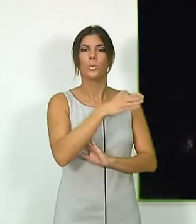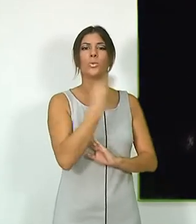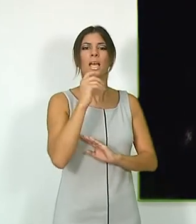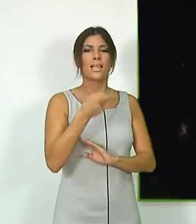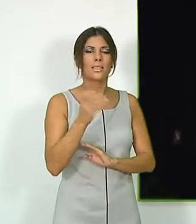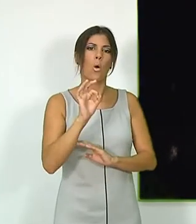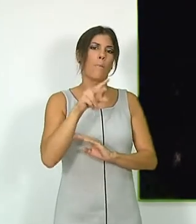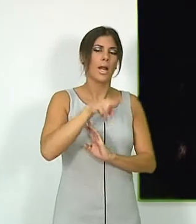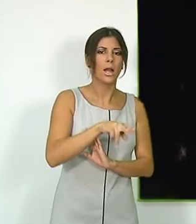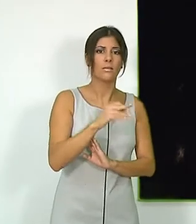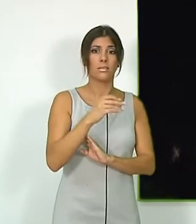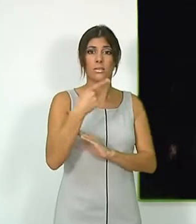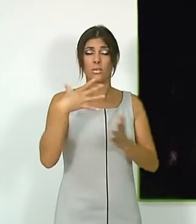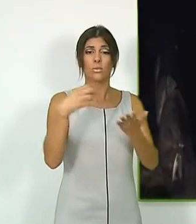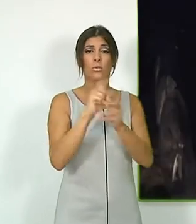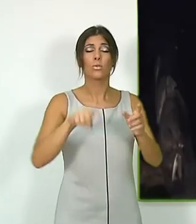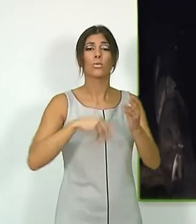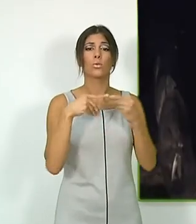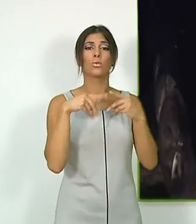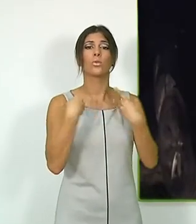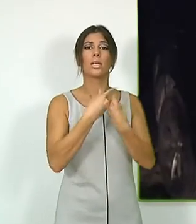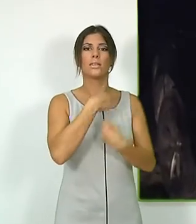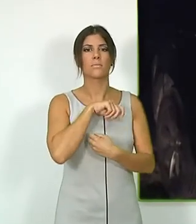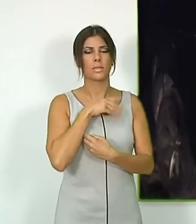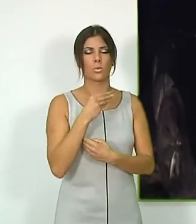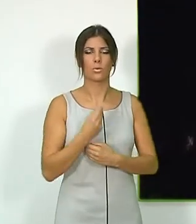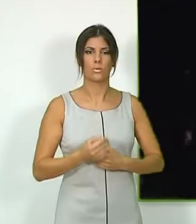de sus parejas o exparejas en lo que va de año en España.